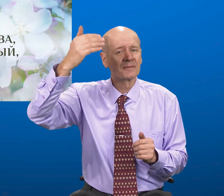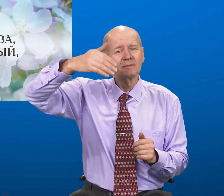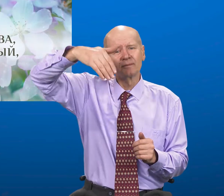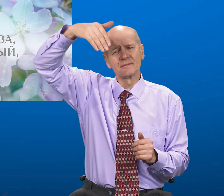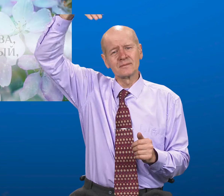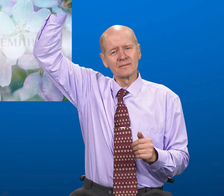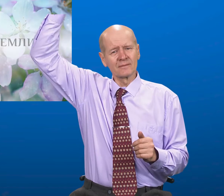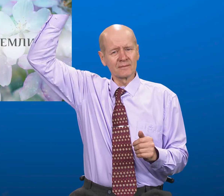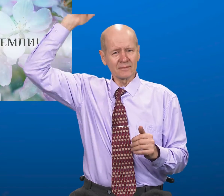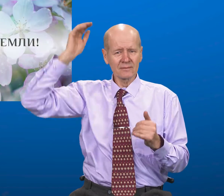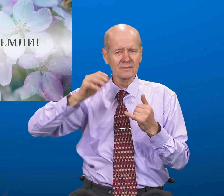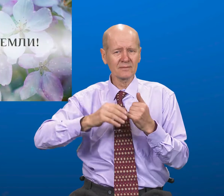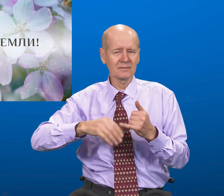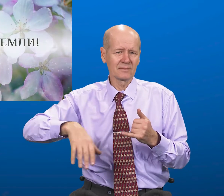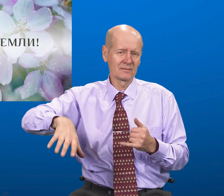правы,